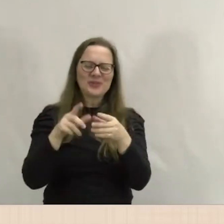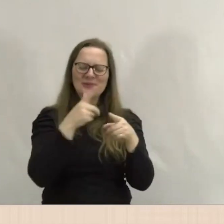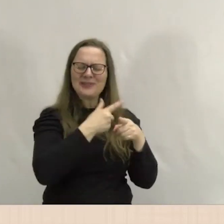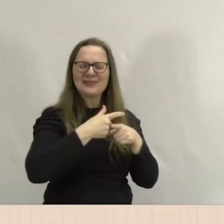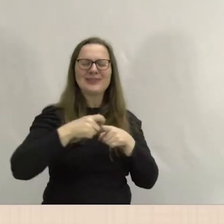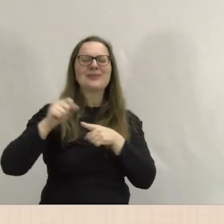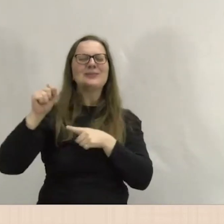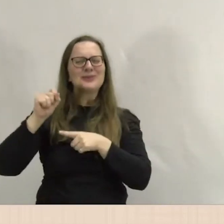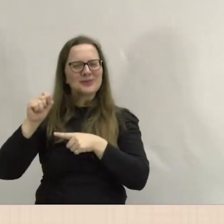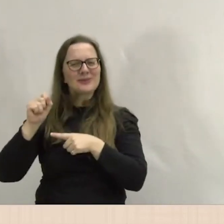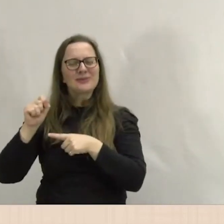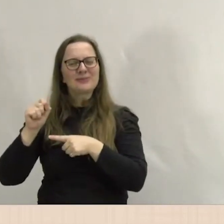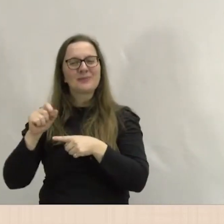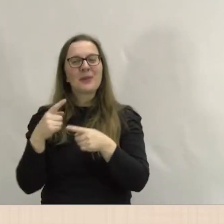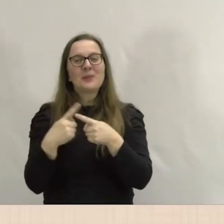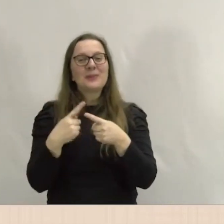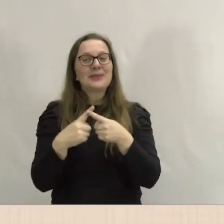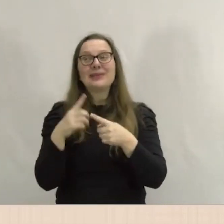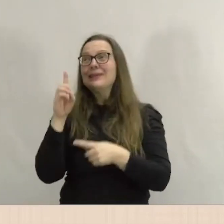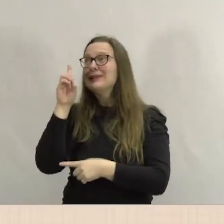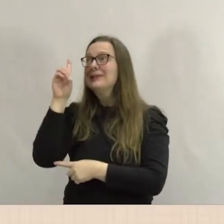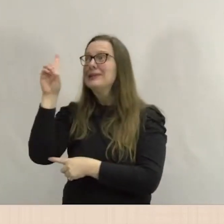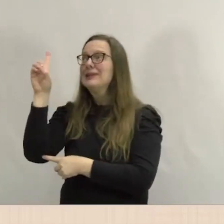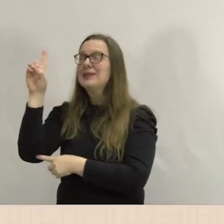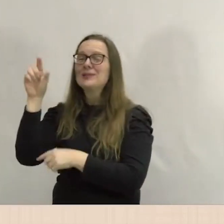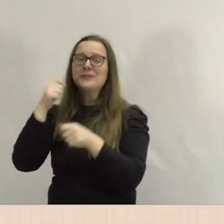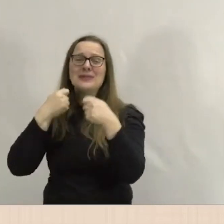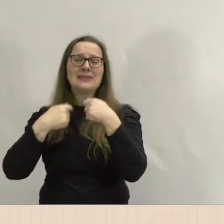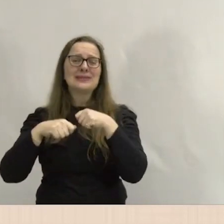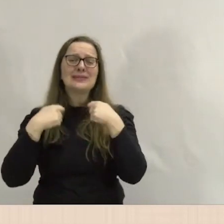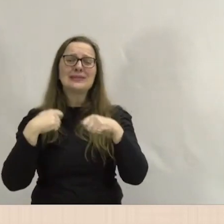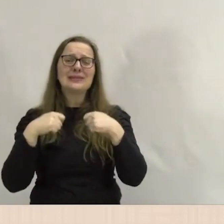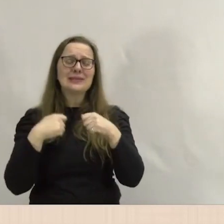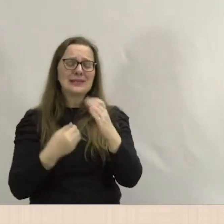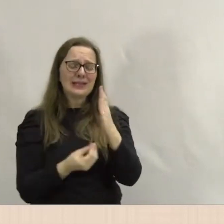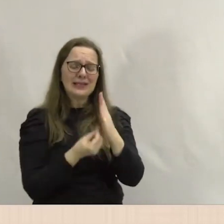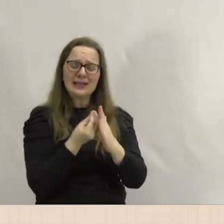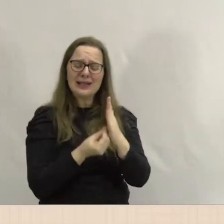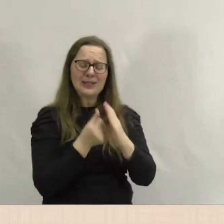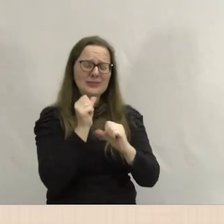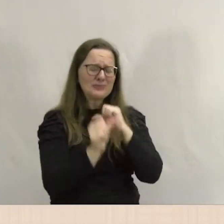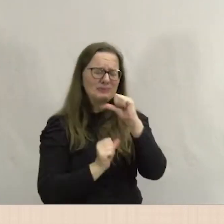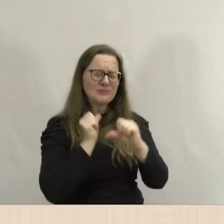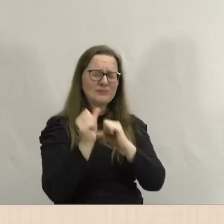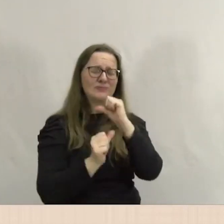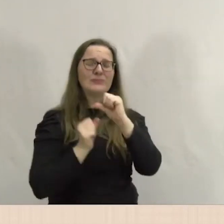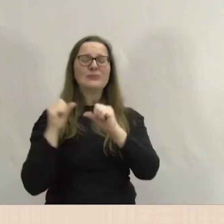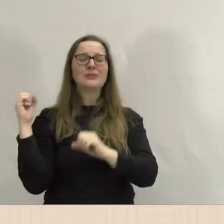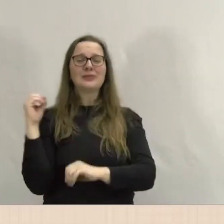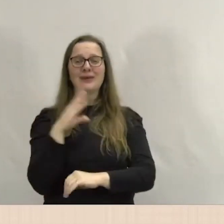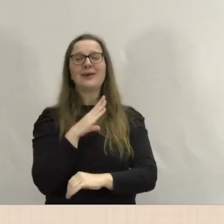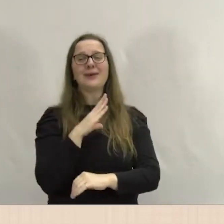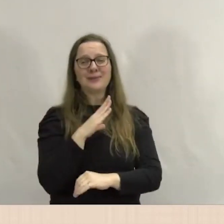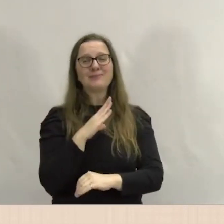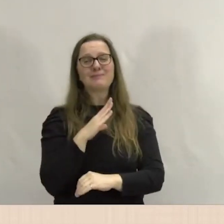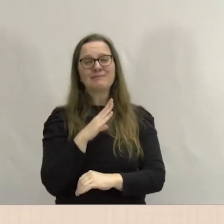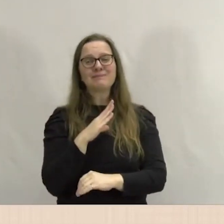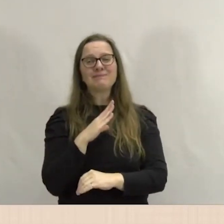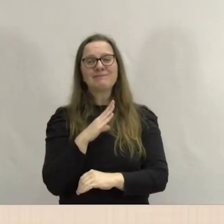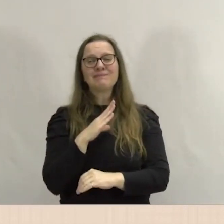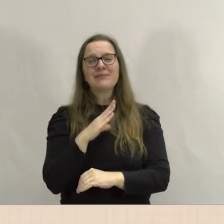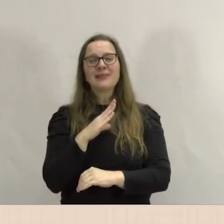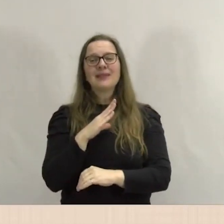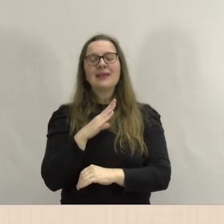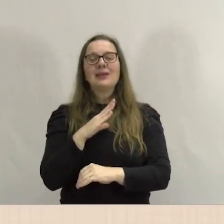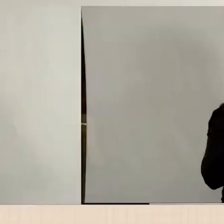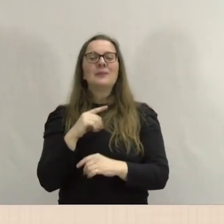O Senhor precisava restaurar completamente a sua igreja para concluir essa era, por meio da edificação do